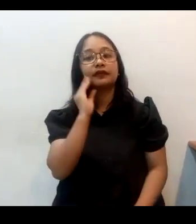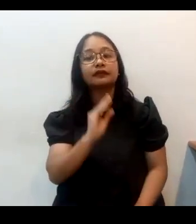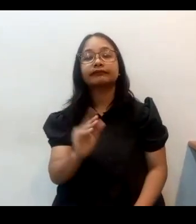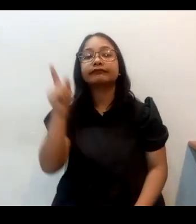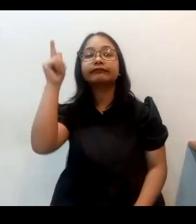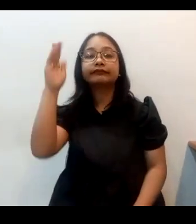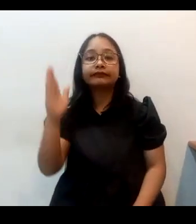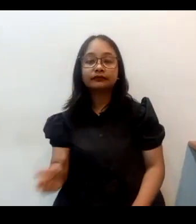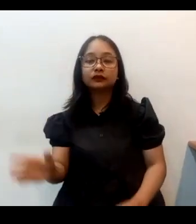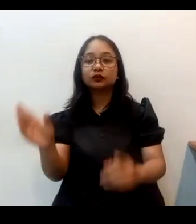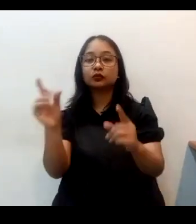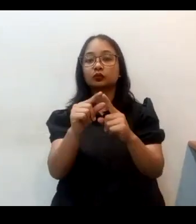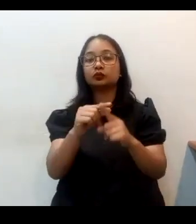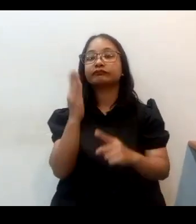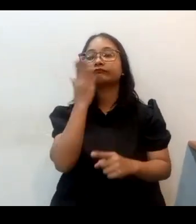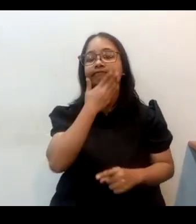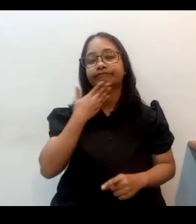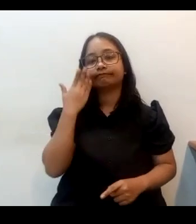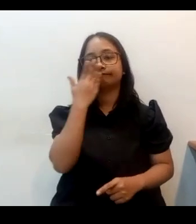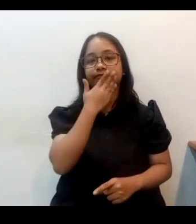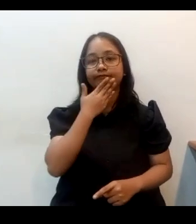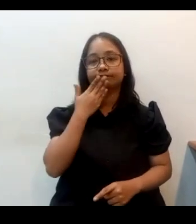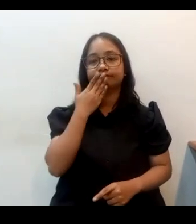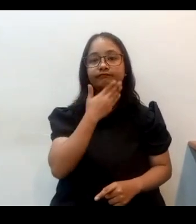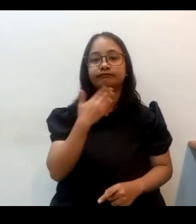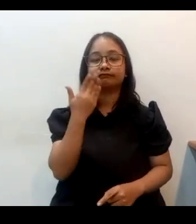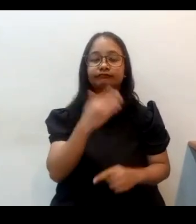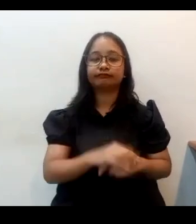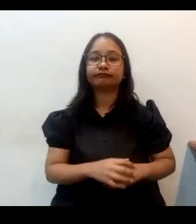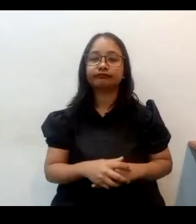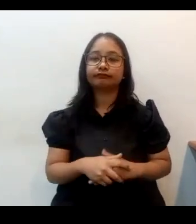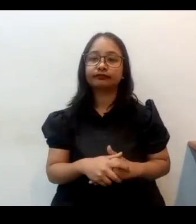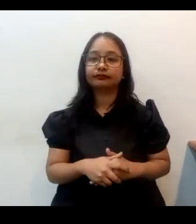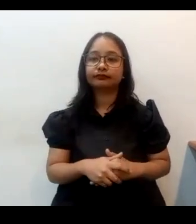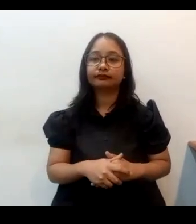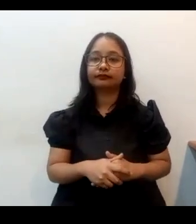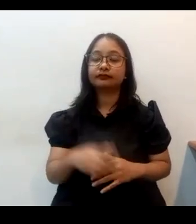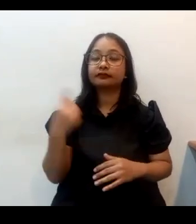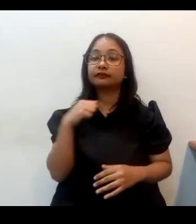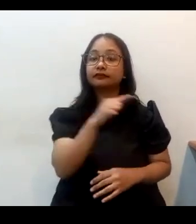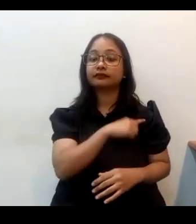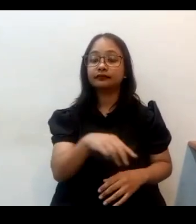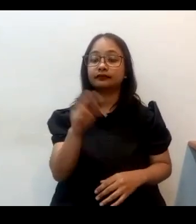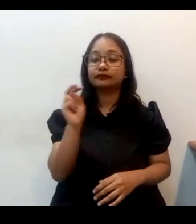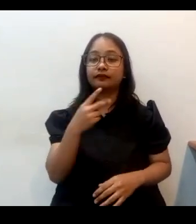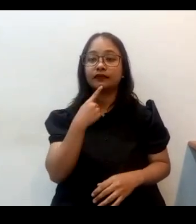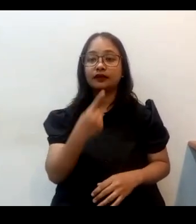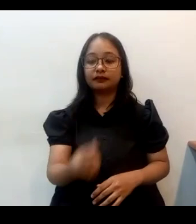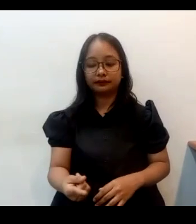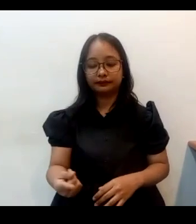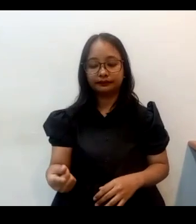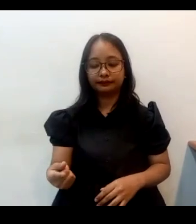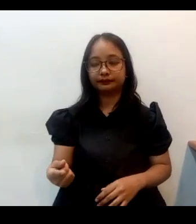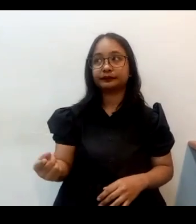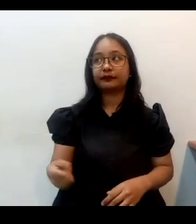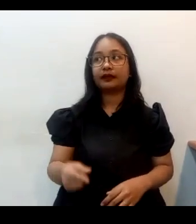pong buhay Kristiyano, dapat talaga nating maranasan kung gaano katamis yung salita ng Diyos. We should say, one thing I know, I don't know